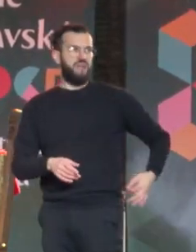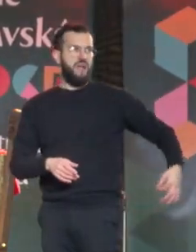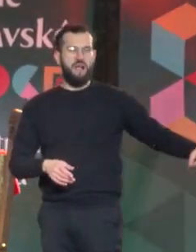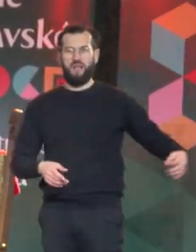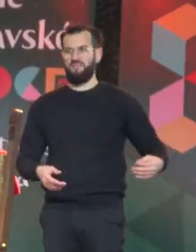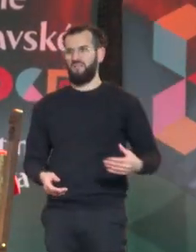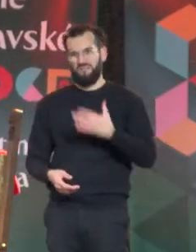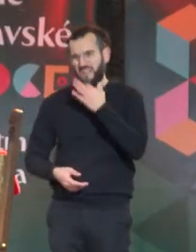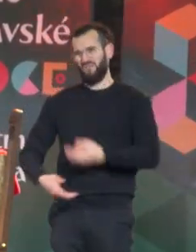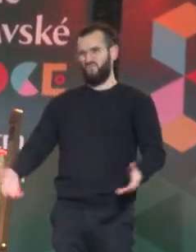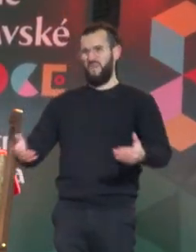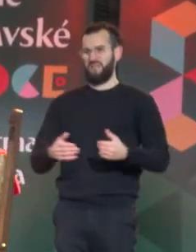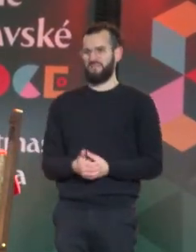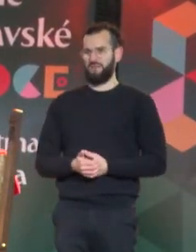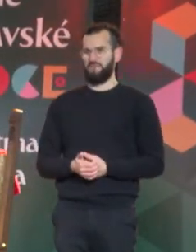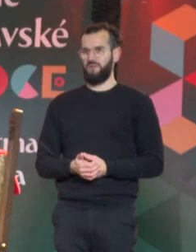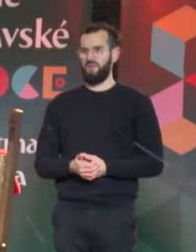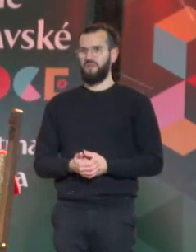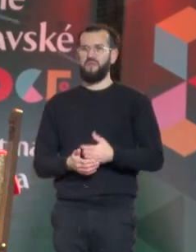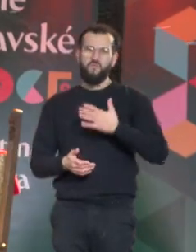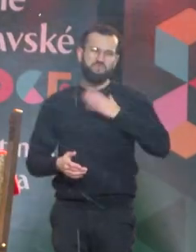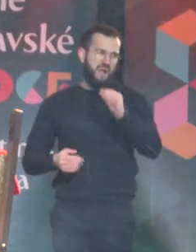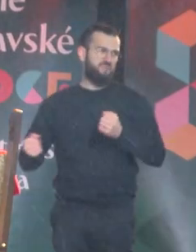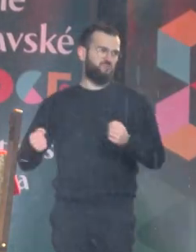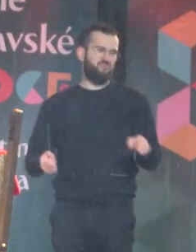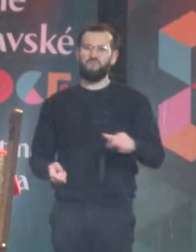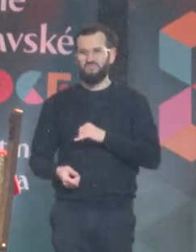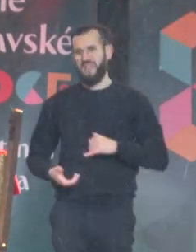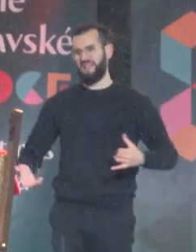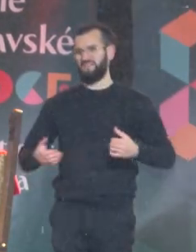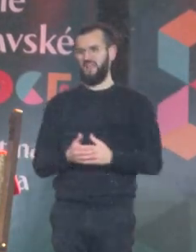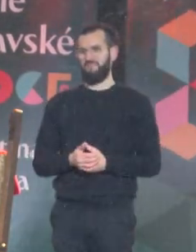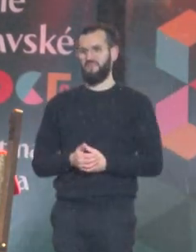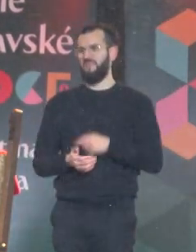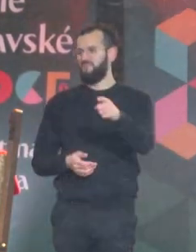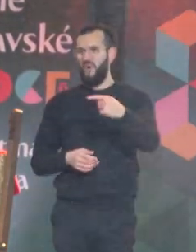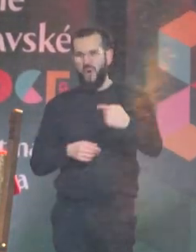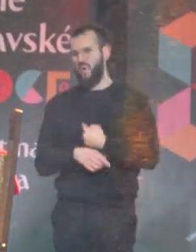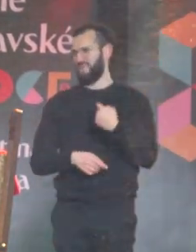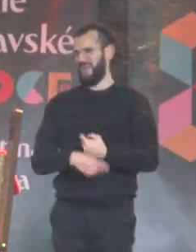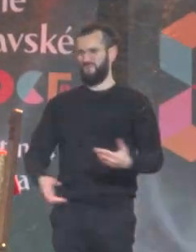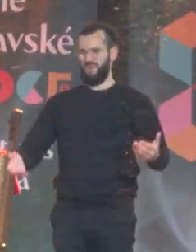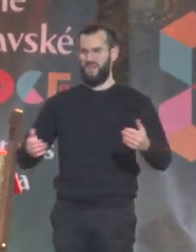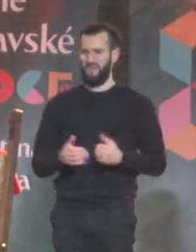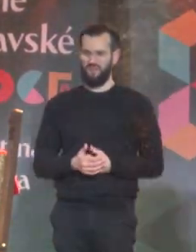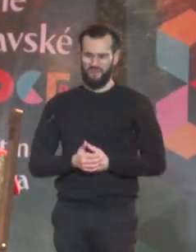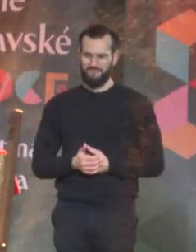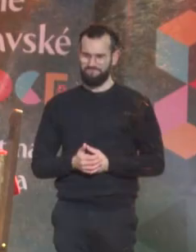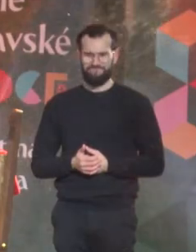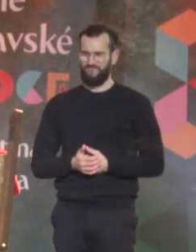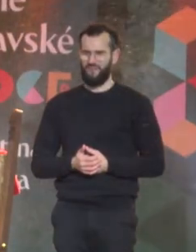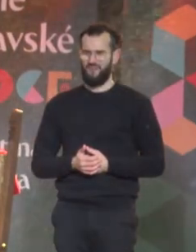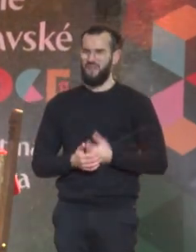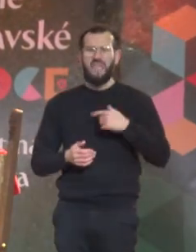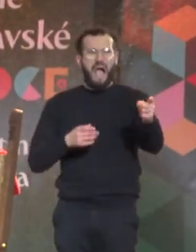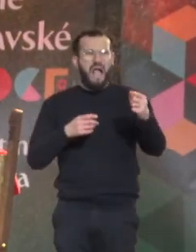súhlasiť, lebo s tým mám príliš dôverné skúsenosti. A je to teda pekná otrava. Nemám sílu sa s